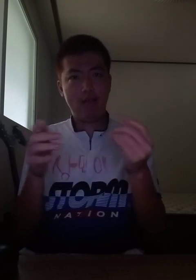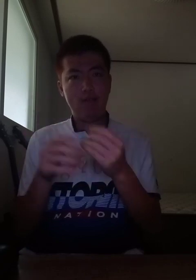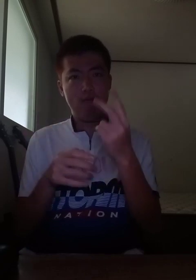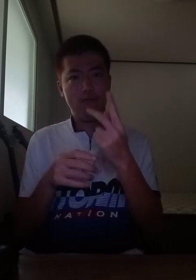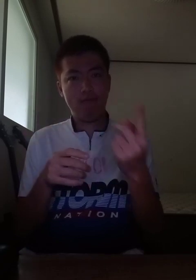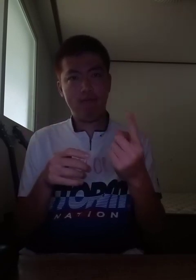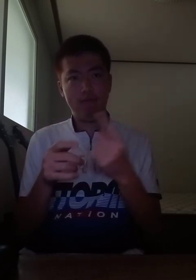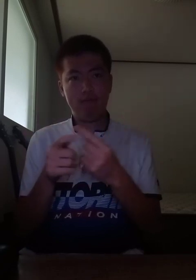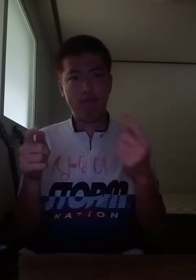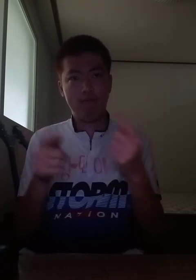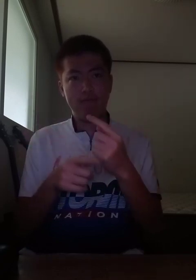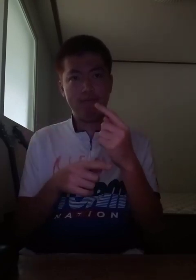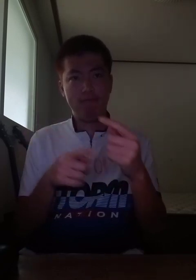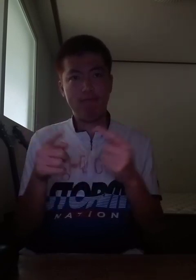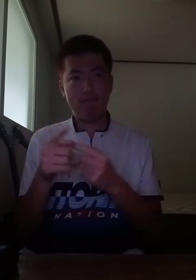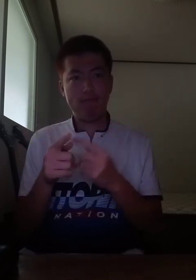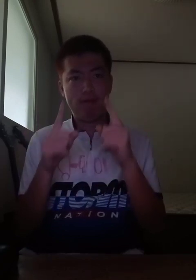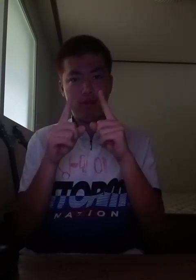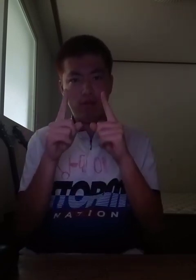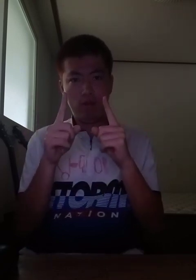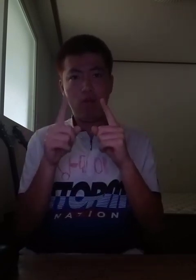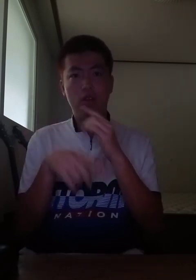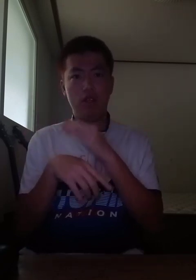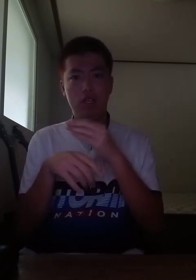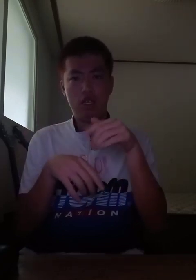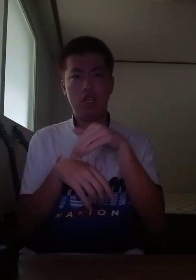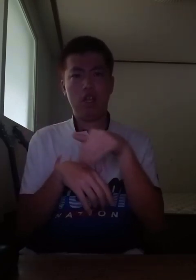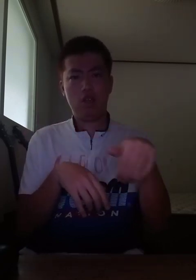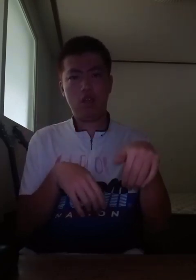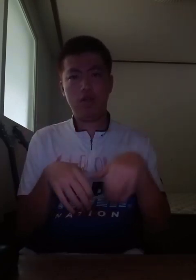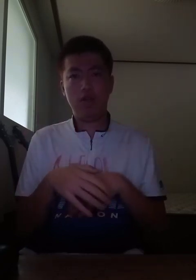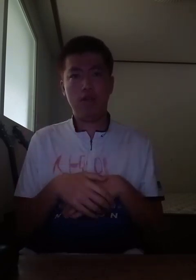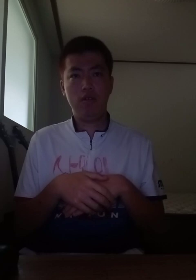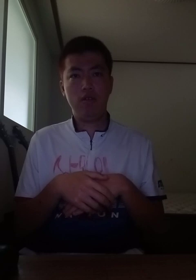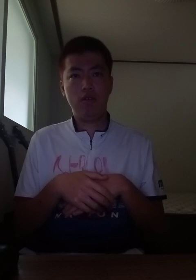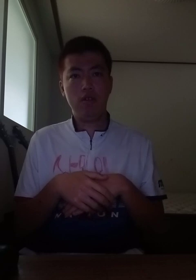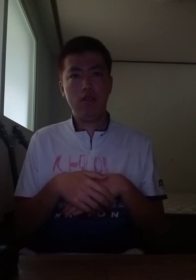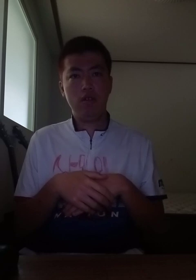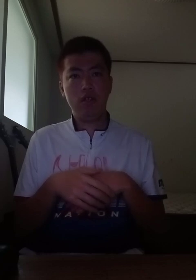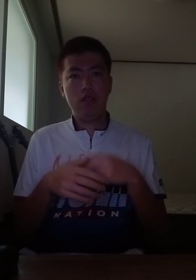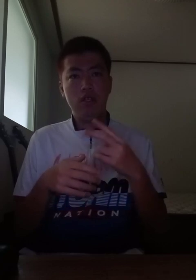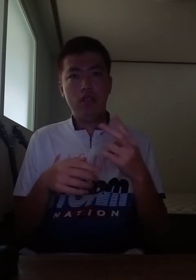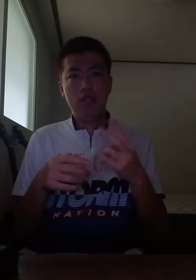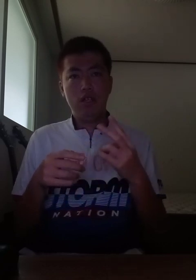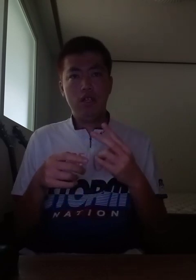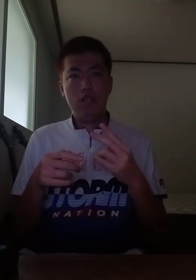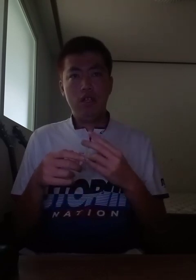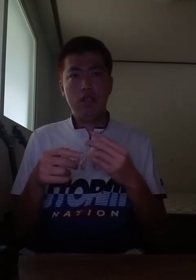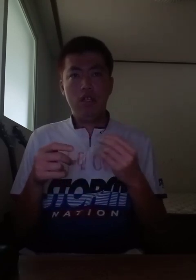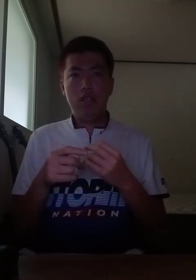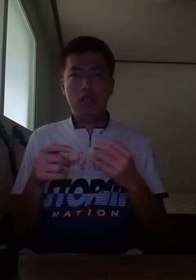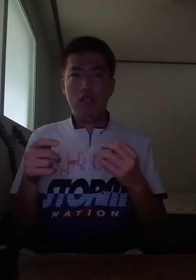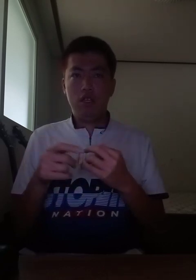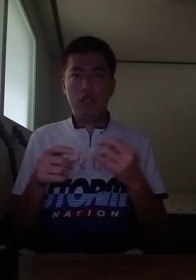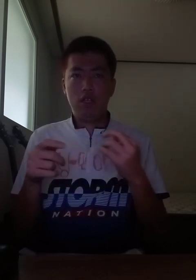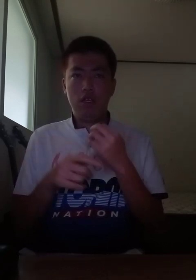31번 버스를 타려면 이렇게 11번 정류장에서 기다려야 합니다. 하지만 저 뒤쪽 2번 승강장에도 또 다른 장안대에 가는